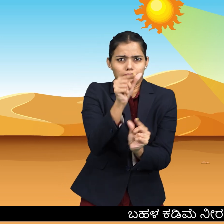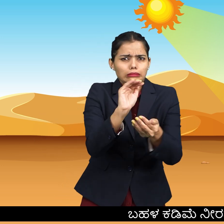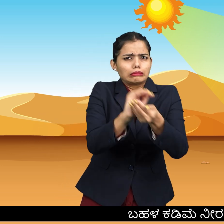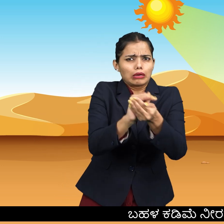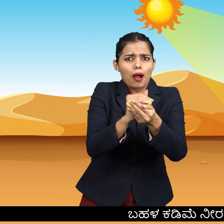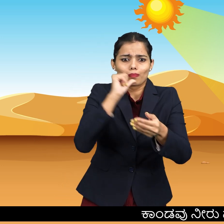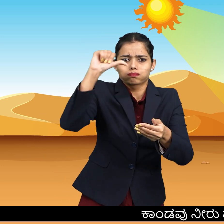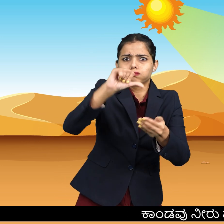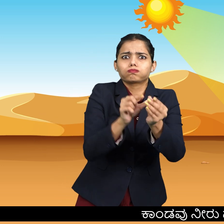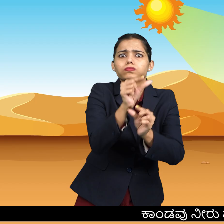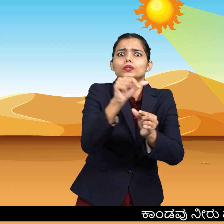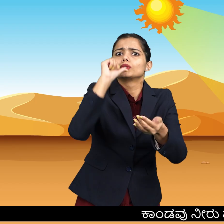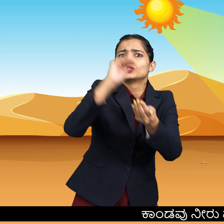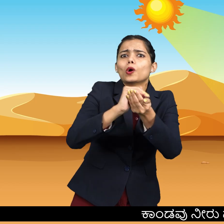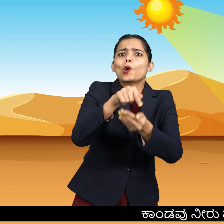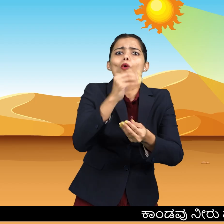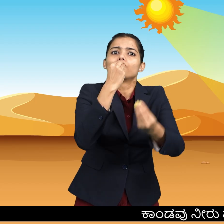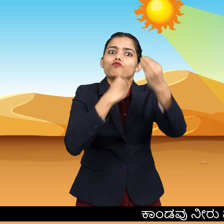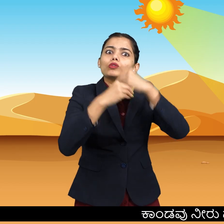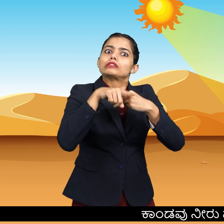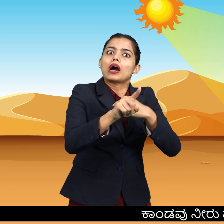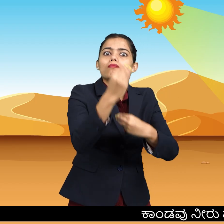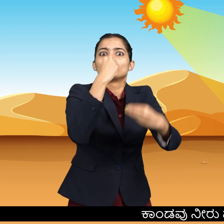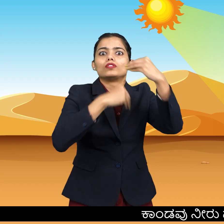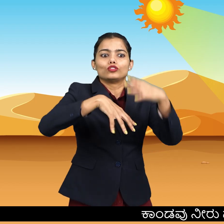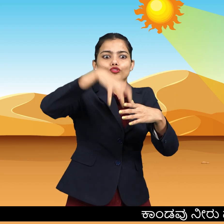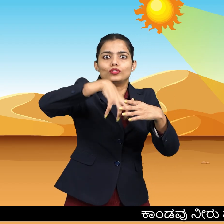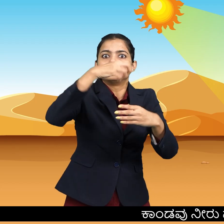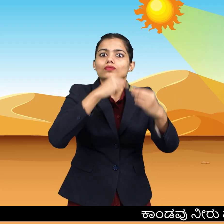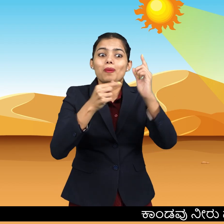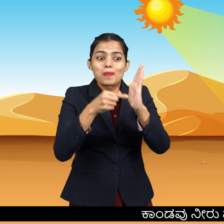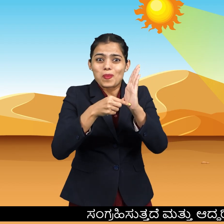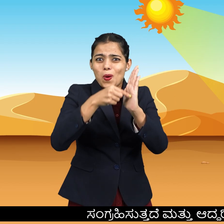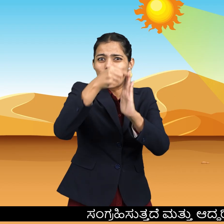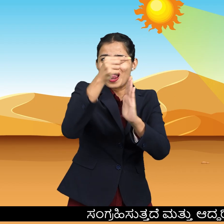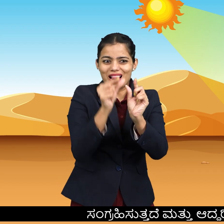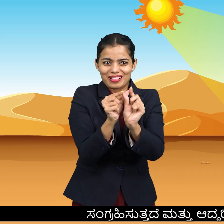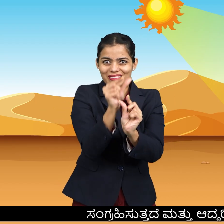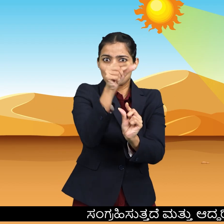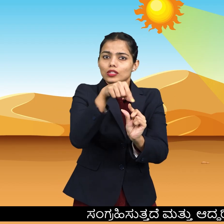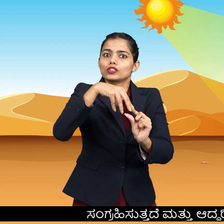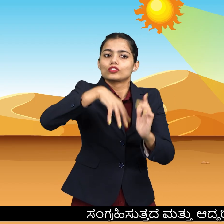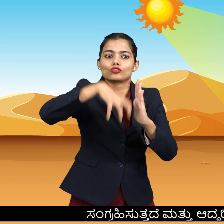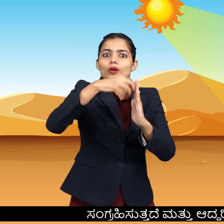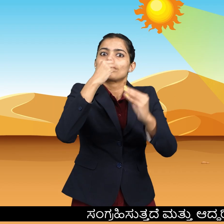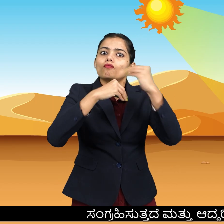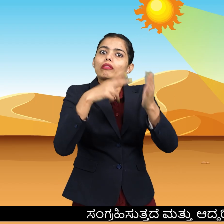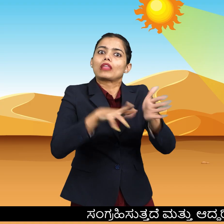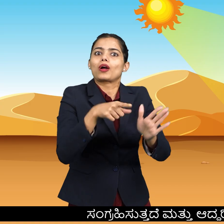ಕಳೆದುಕೊಳ್ಳುತ್ತವೆ. ಕಾಂಡವು ನೀರು ಮತ್ತು ಆಹಾರವನ್ನು ಸಂಗ್ರಹಿಸುತ್ತದೆ